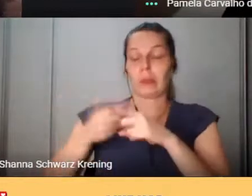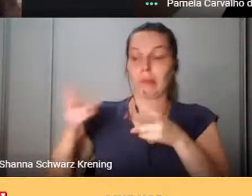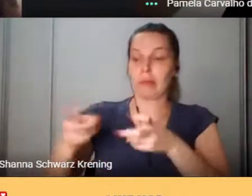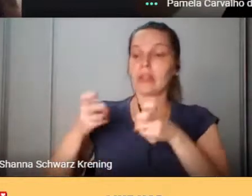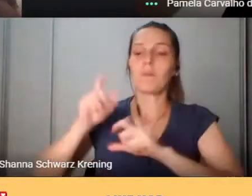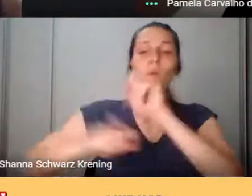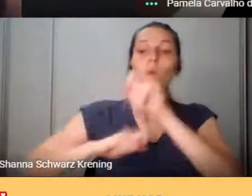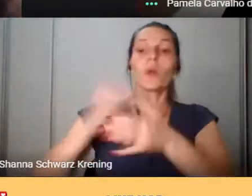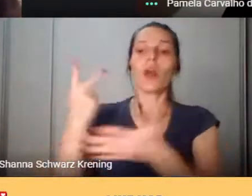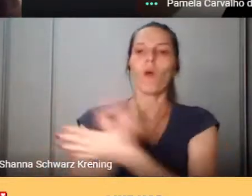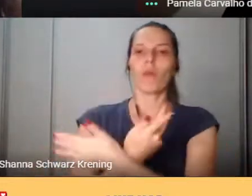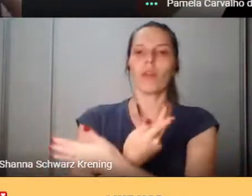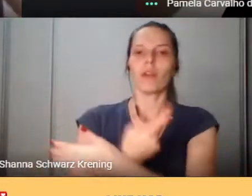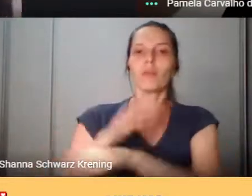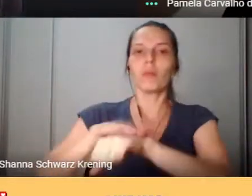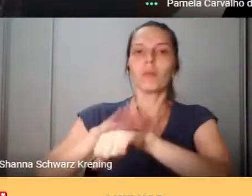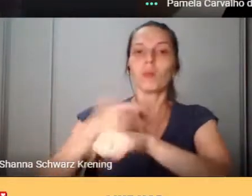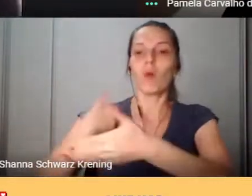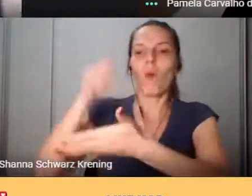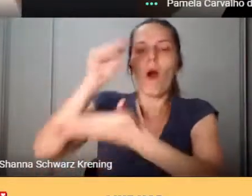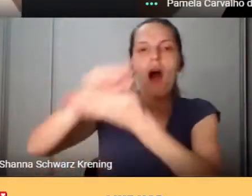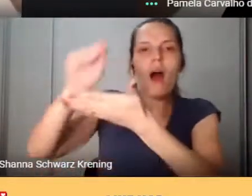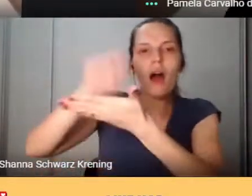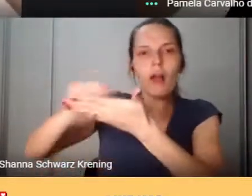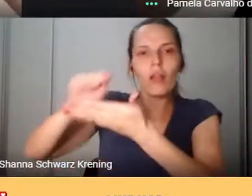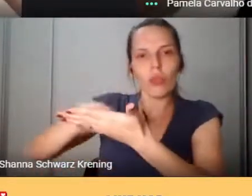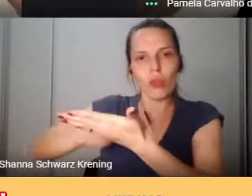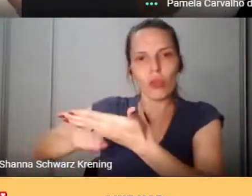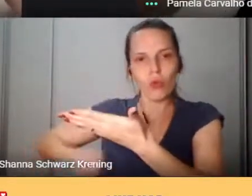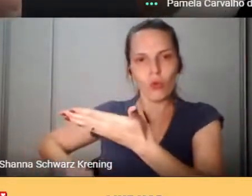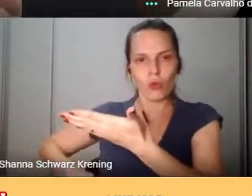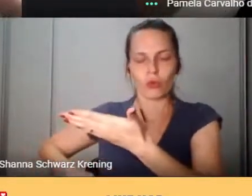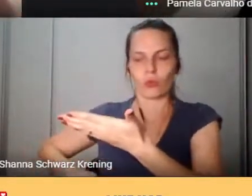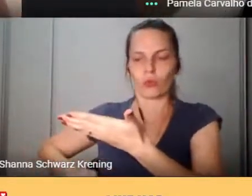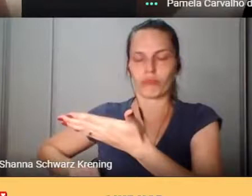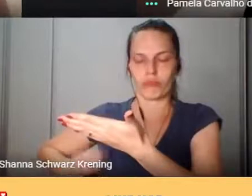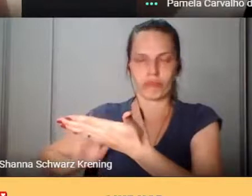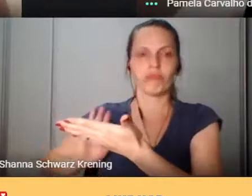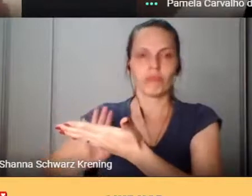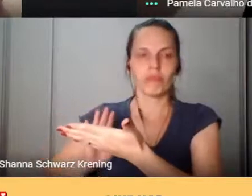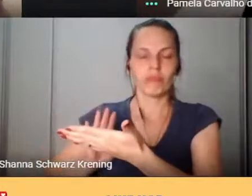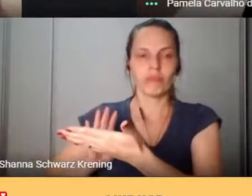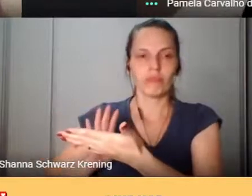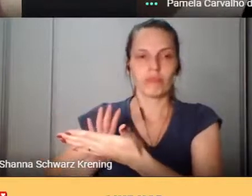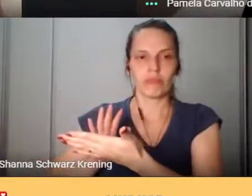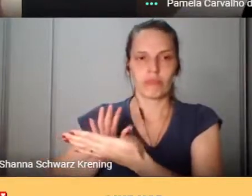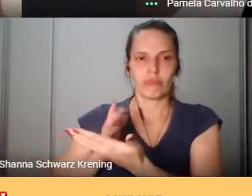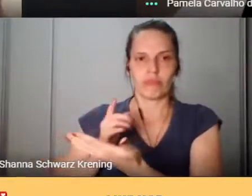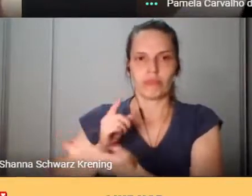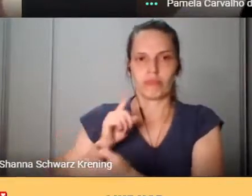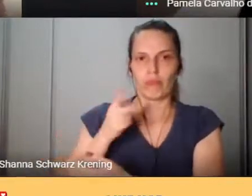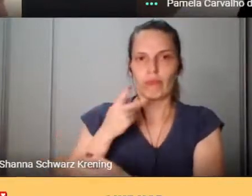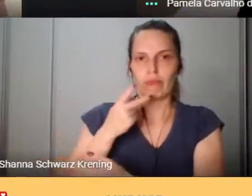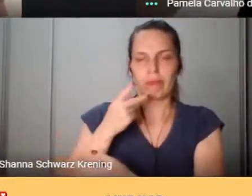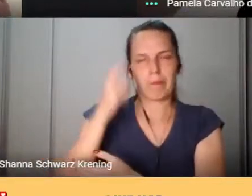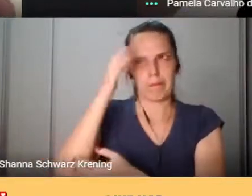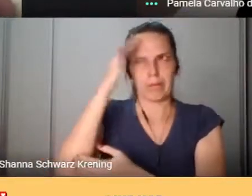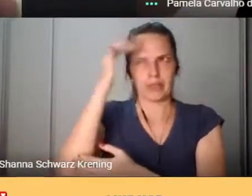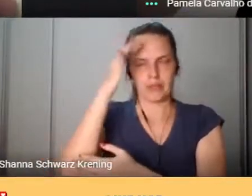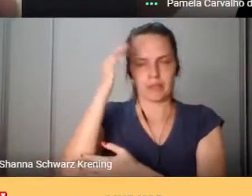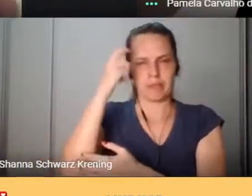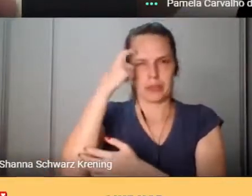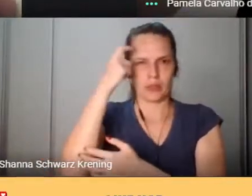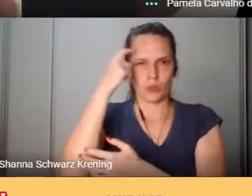quando eu anoto a rotina nessa situação, nesse pensamento que a gente está trazendo agora